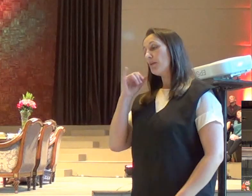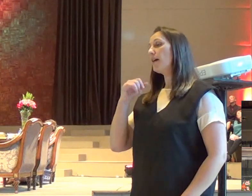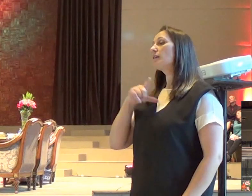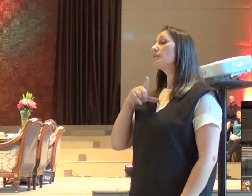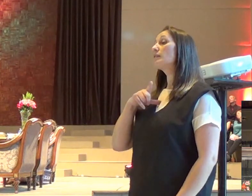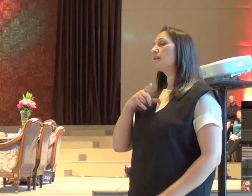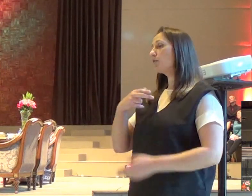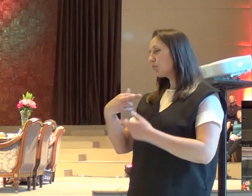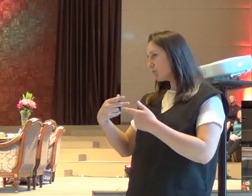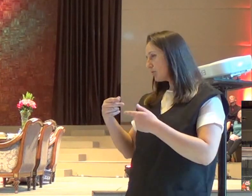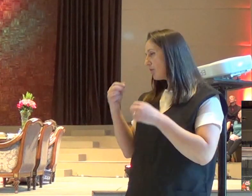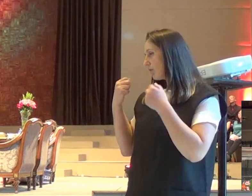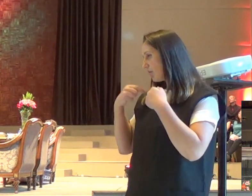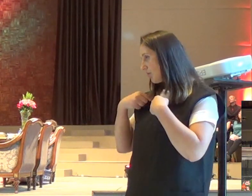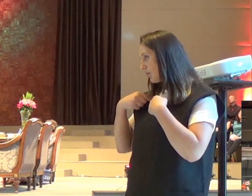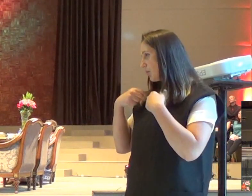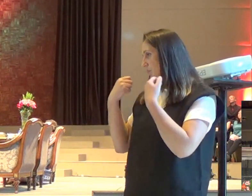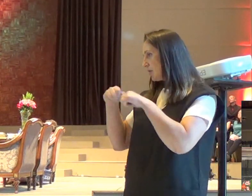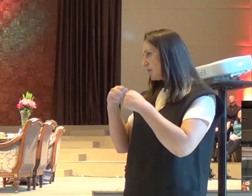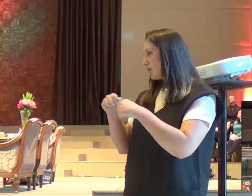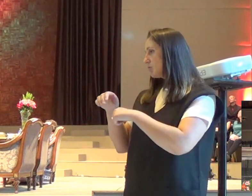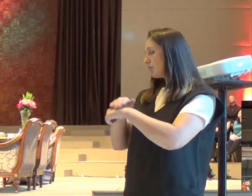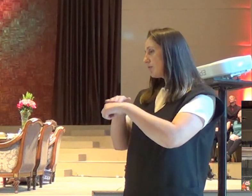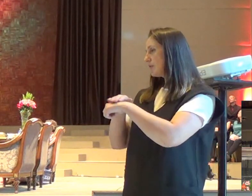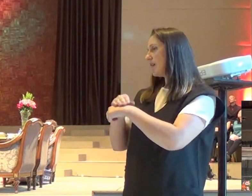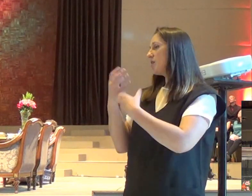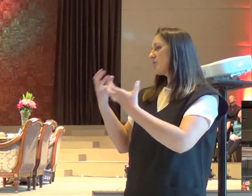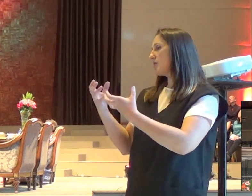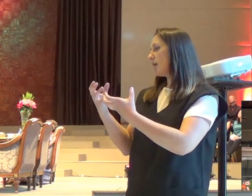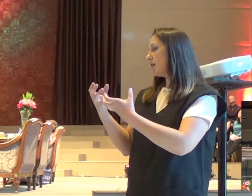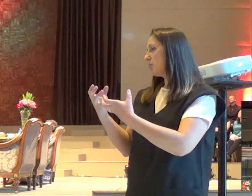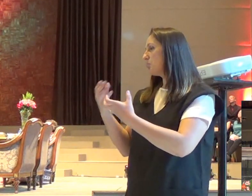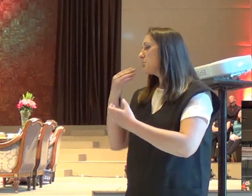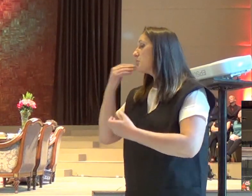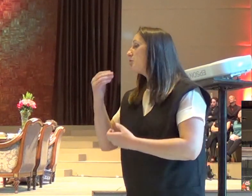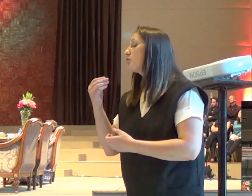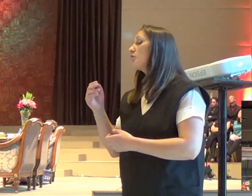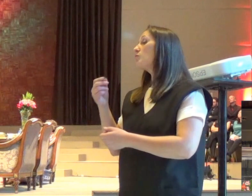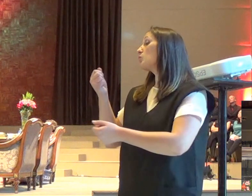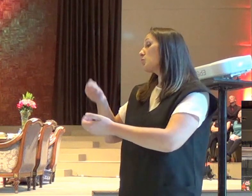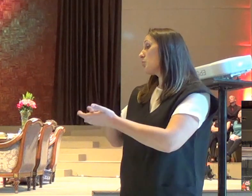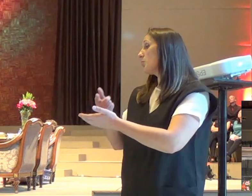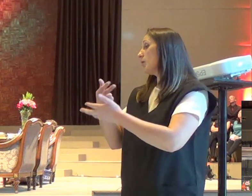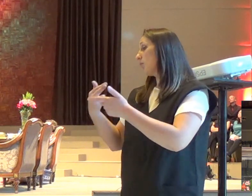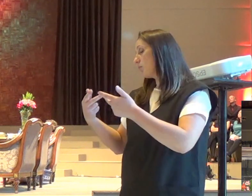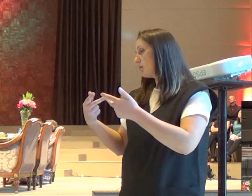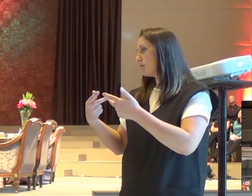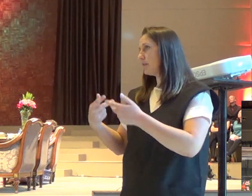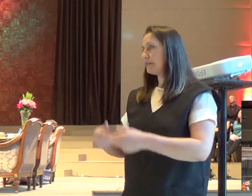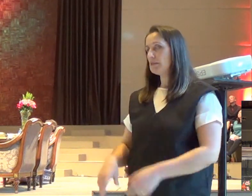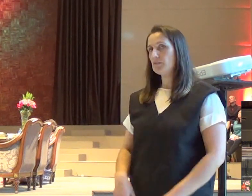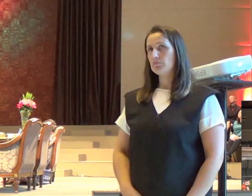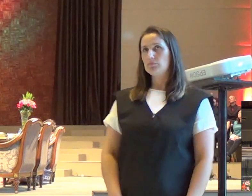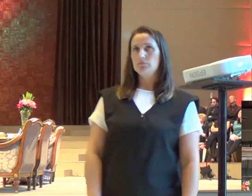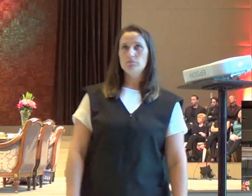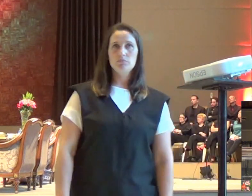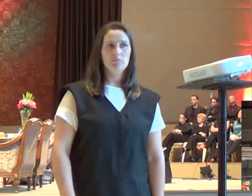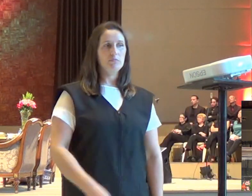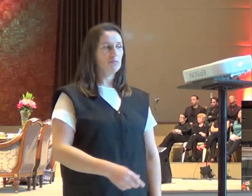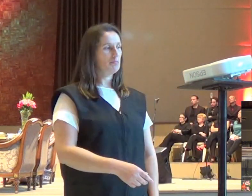eu quero te pedir isso aqui mas por que? aí você vinha com argumento eu não choquei e ele numa habilidade ele